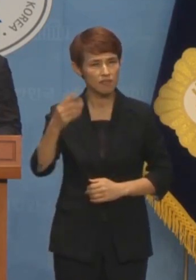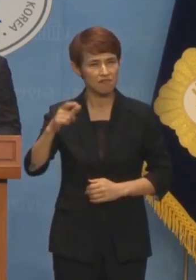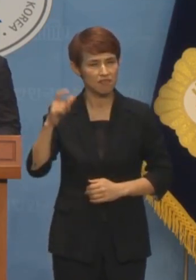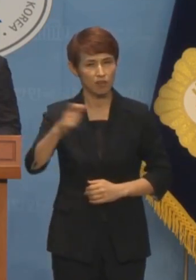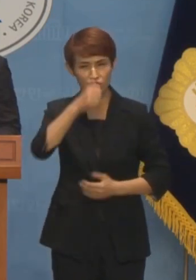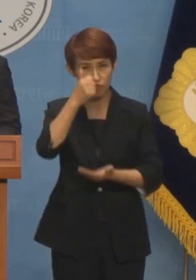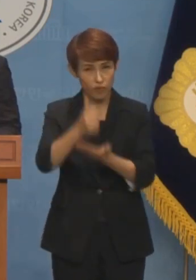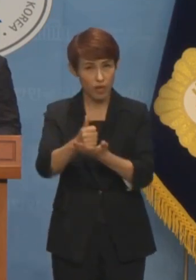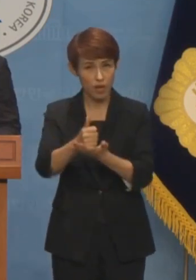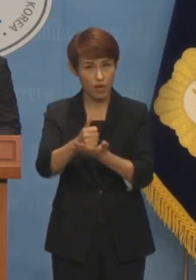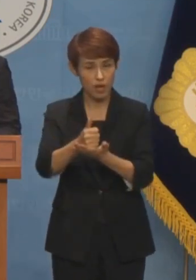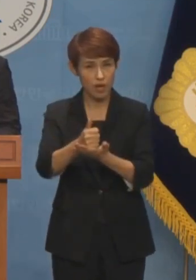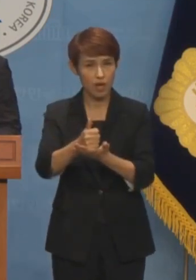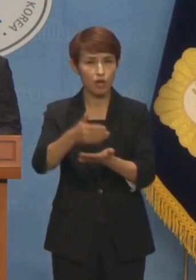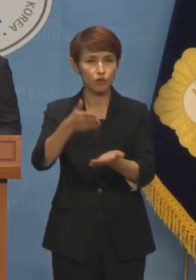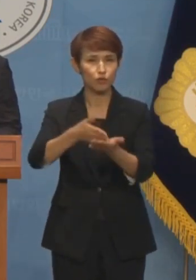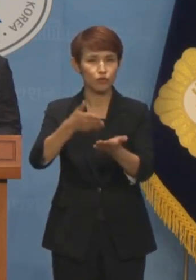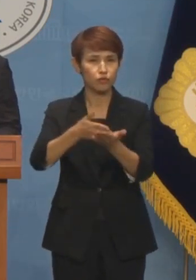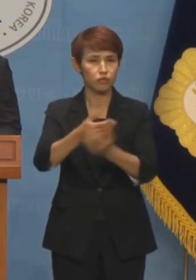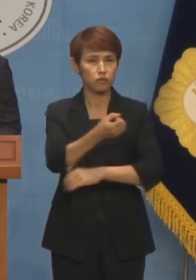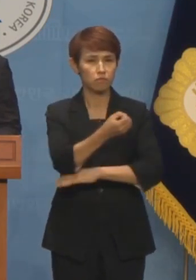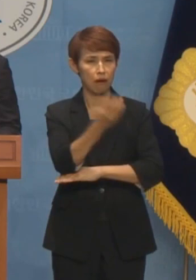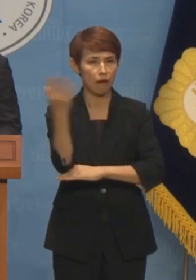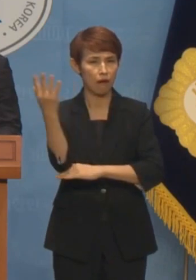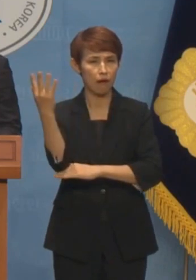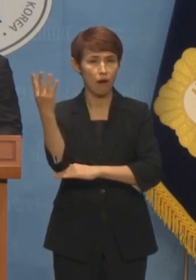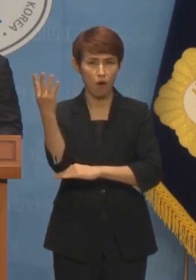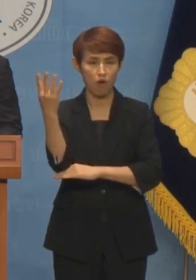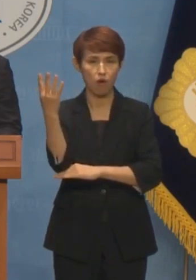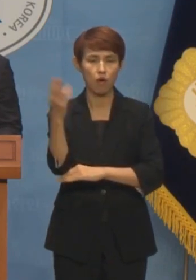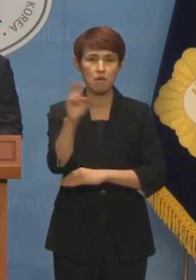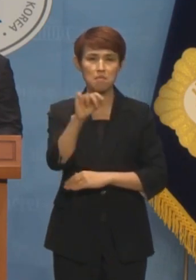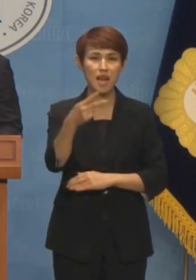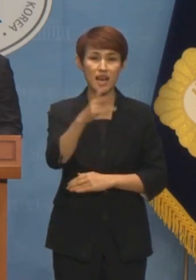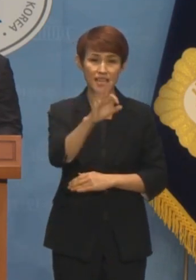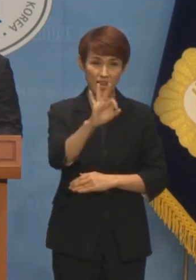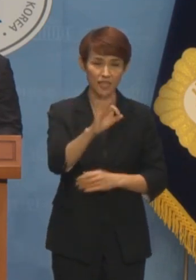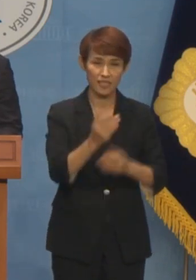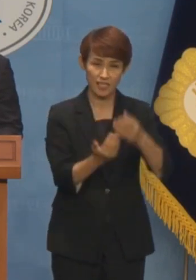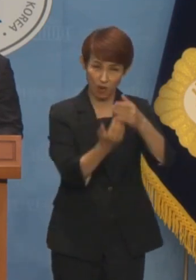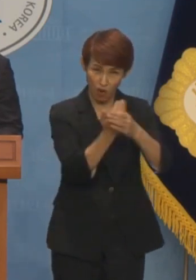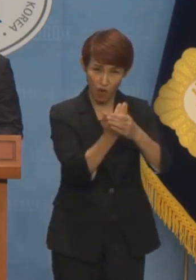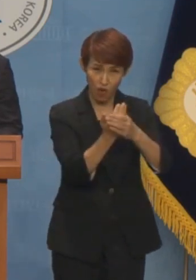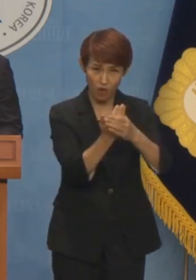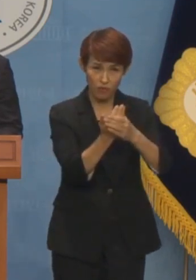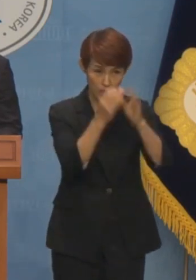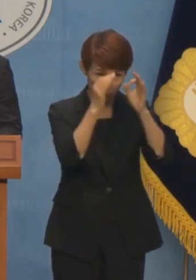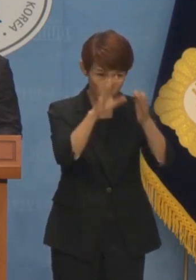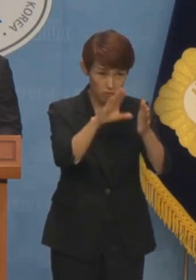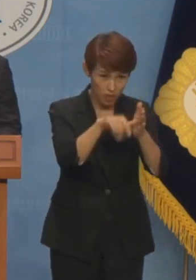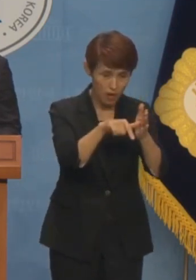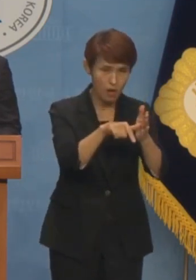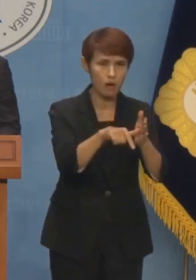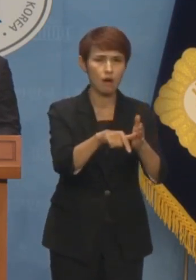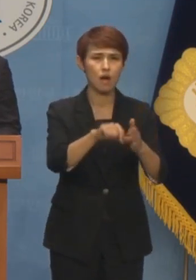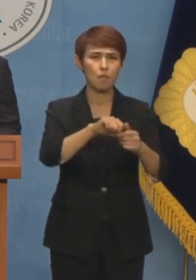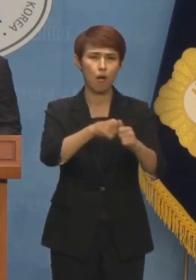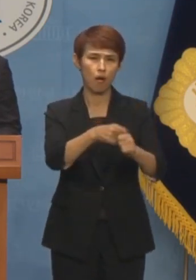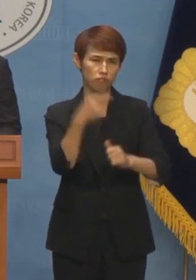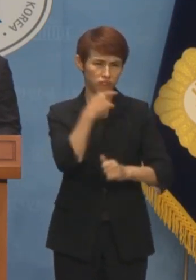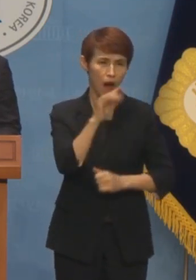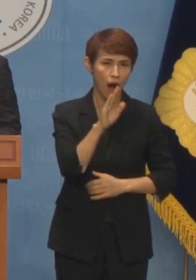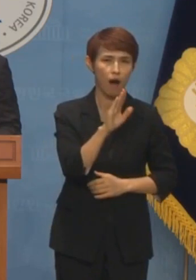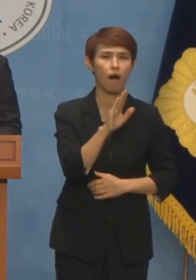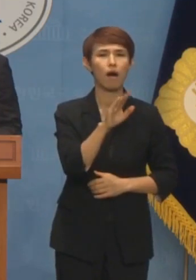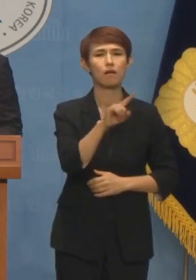강력범죄 이슈들이 뉴스를 도배하고 있습니다. 밀양 사건 재조명에서 드러난 제대로 처벌받지 않은 촉법